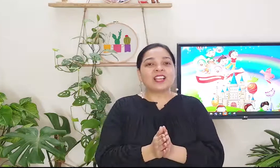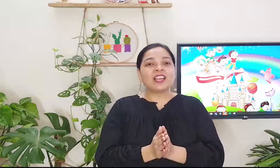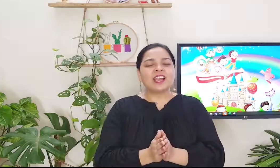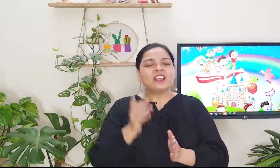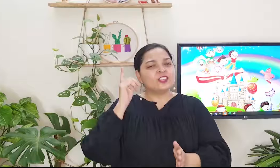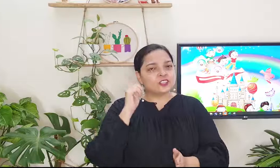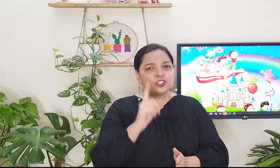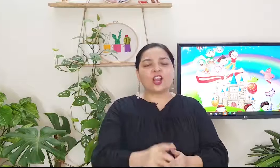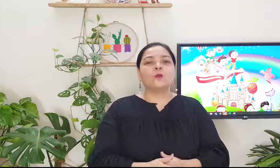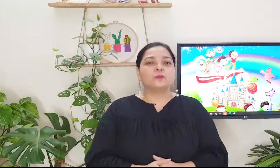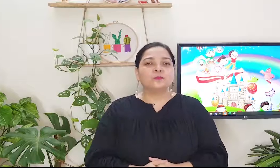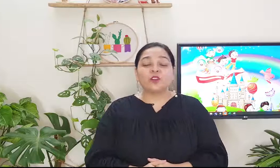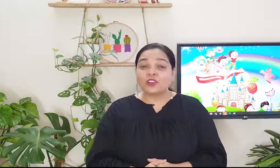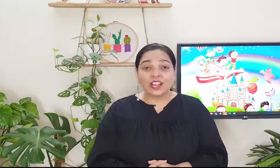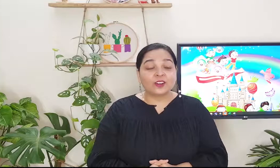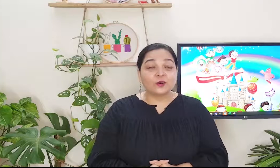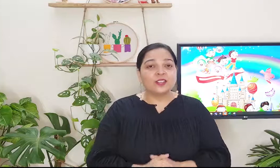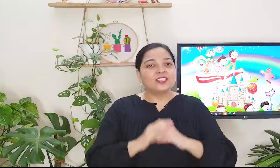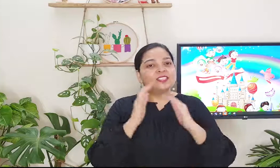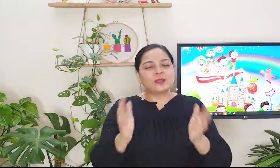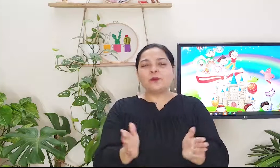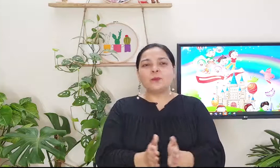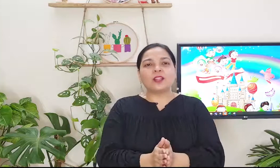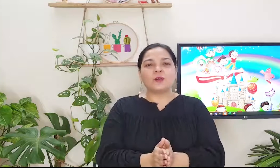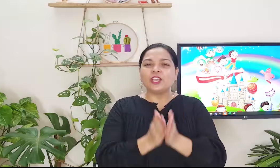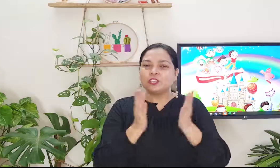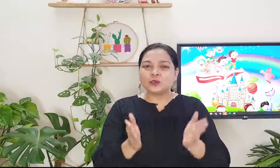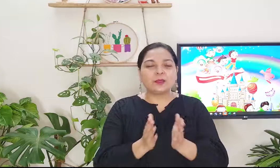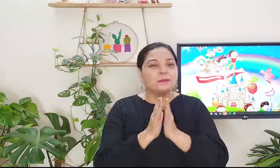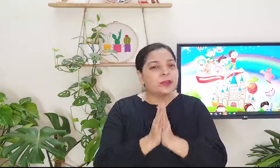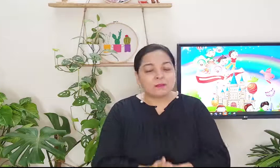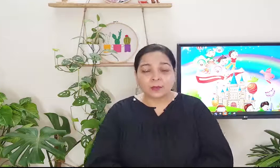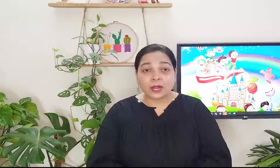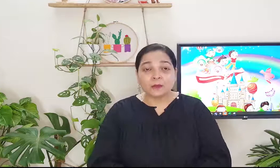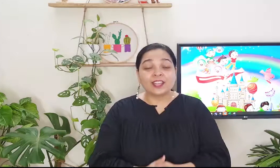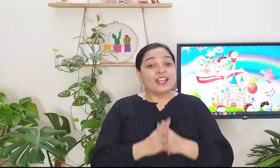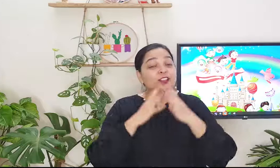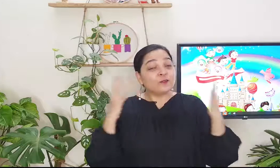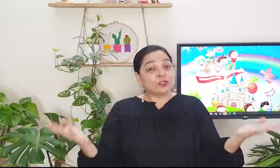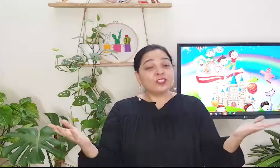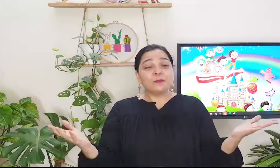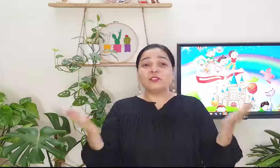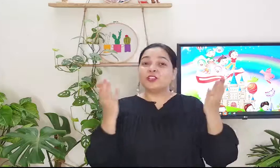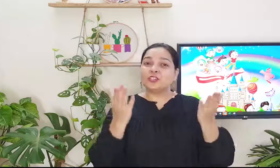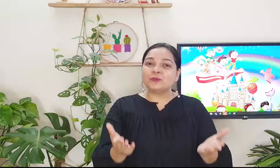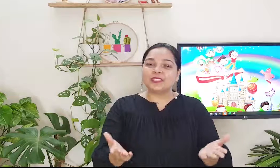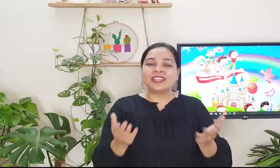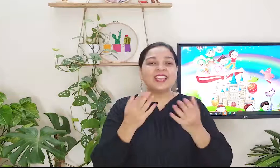কি বলছে, যাও আর সবাইকে বলো যিশুর ভালোবাসার কথা, সেই সব যা যিশু খ্রিস্ট